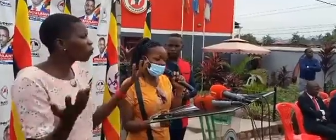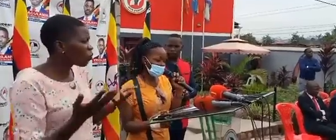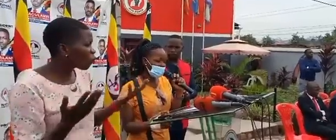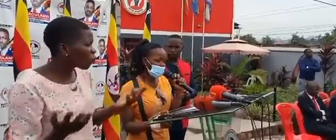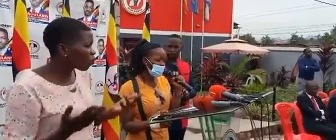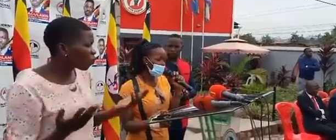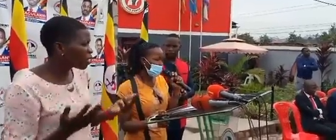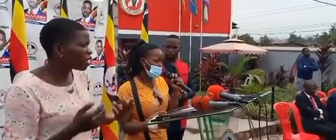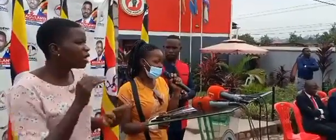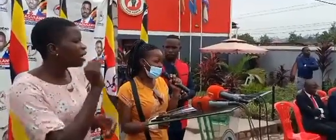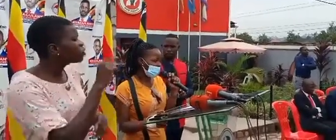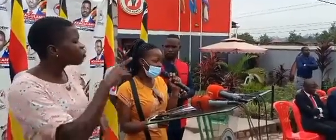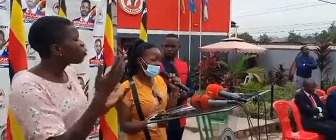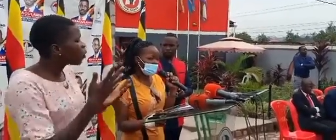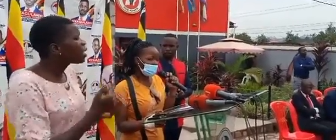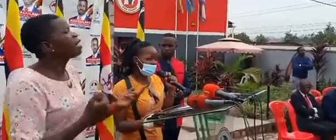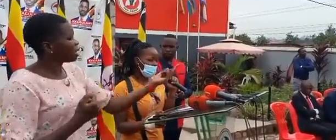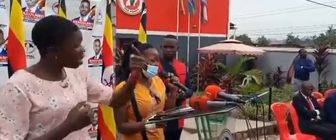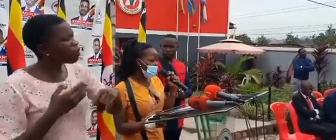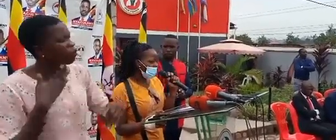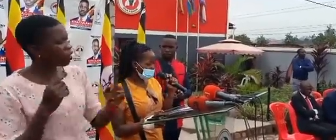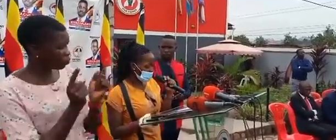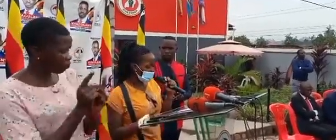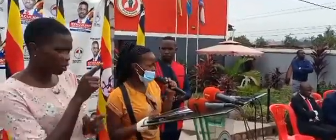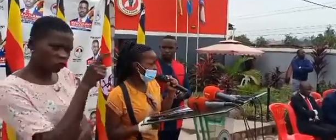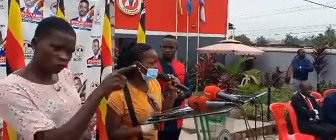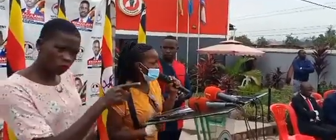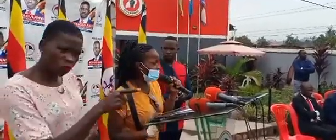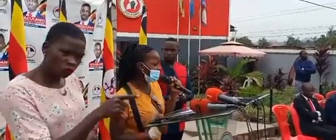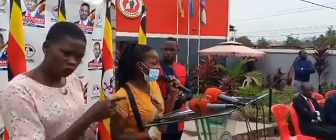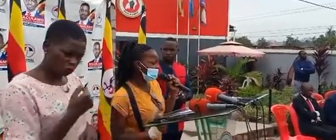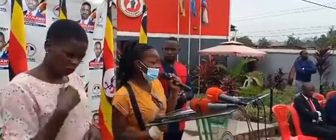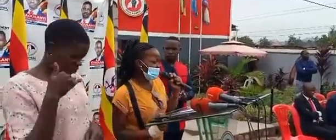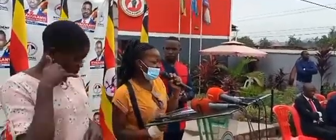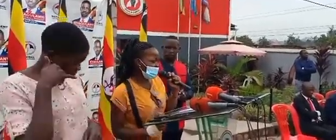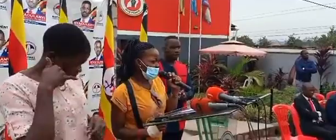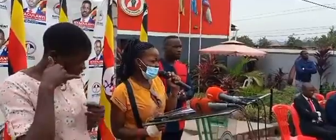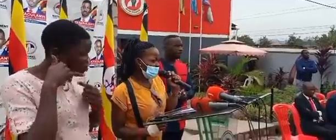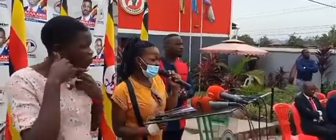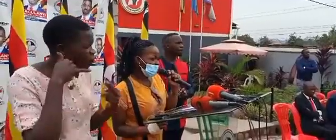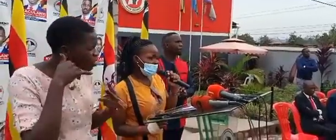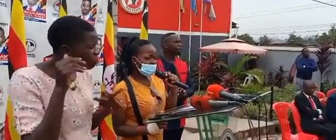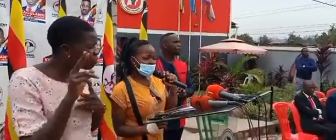enkadde janguwa njagala kkula naye nga omuntu oyo ninga gwe mmanyi